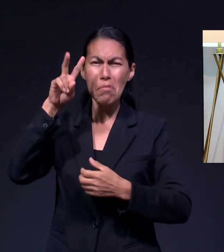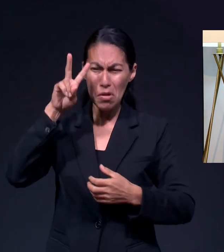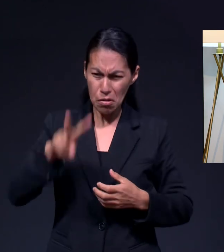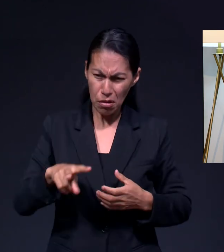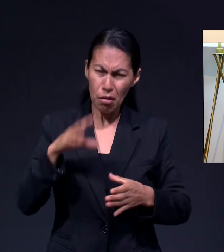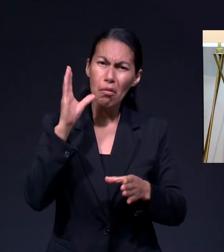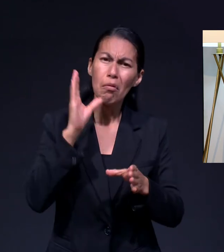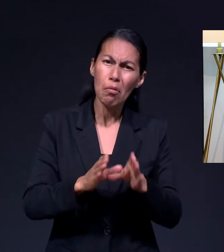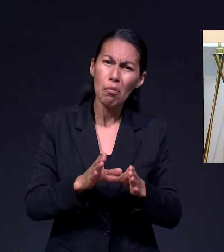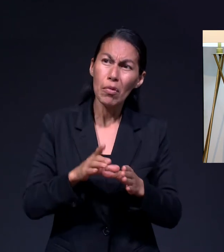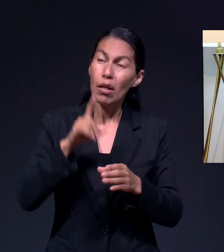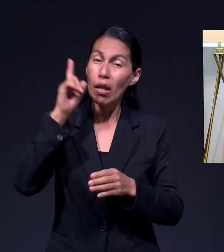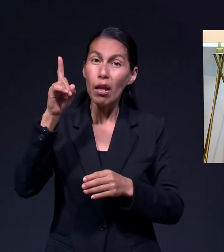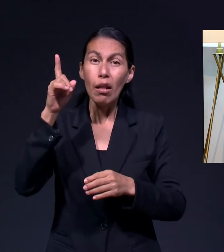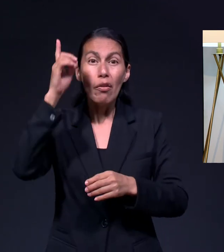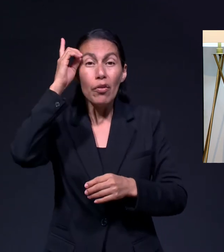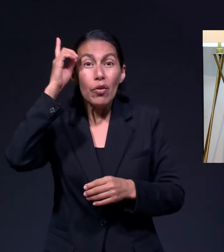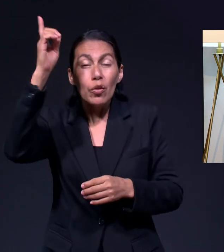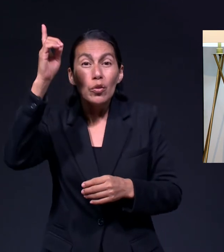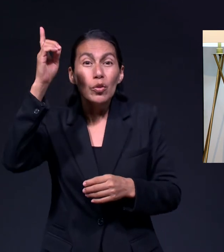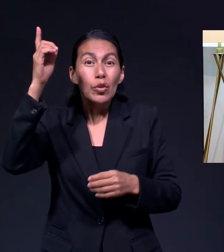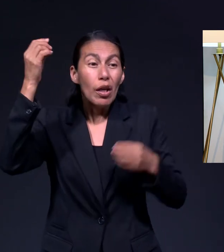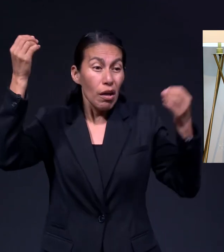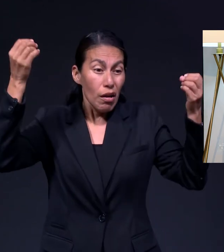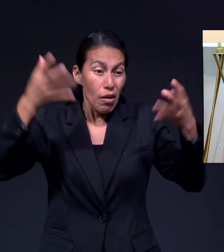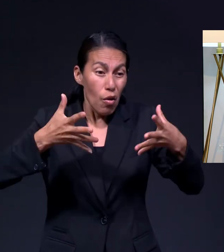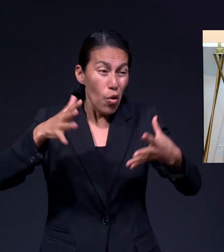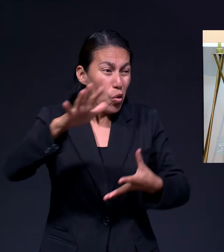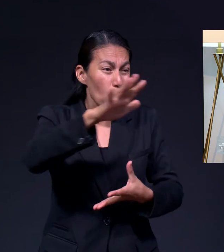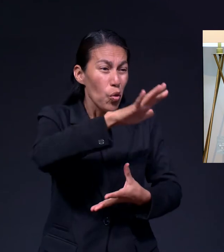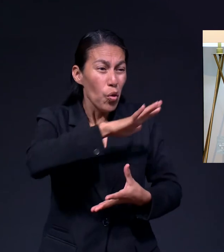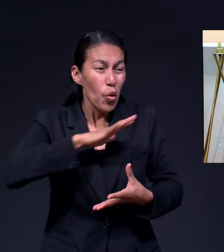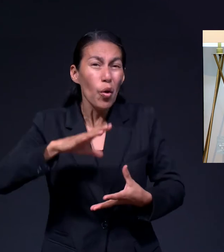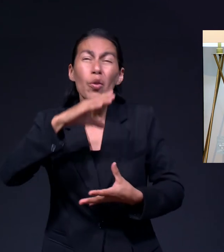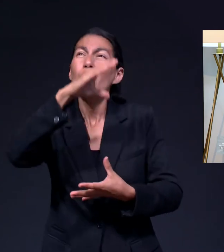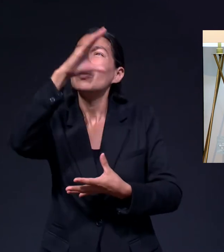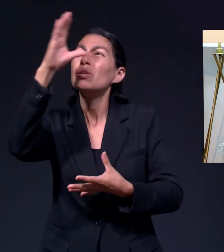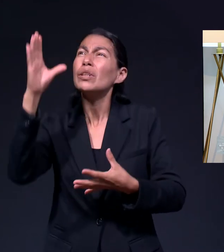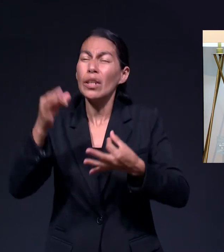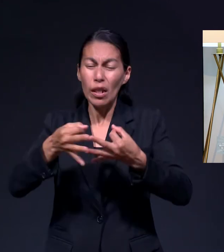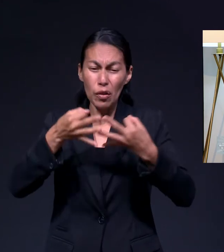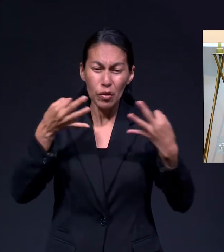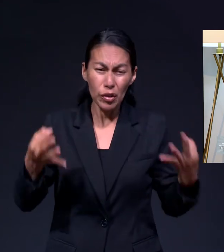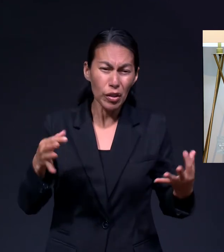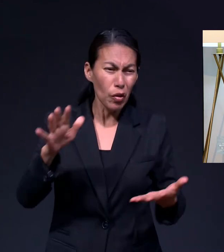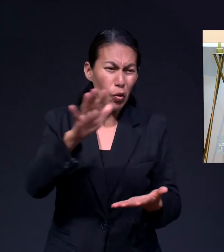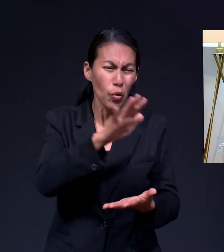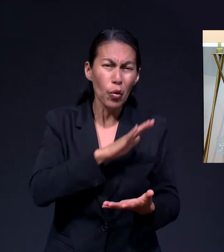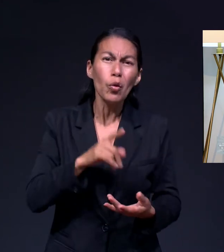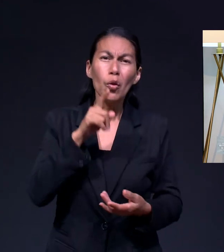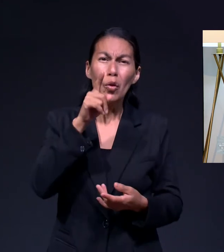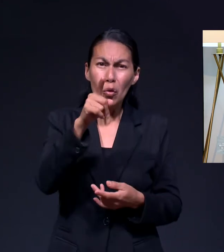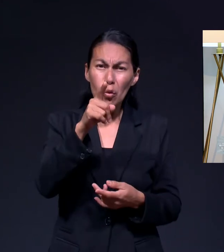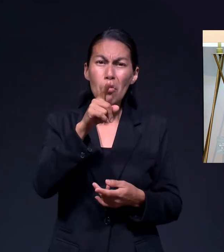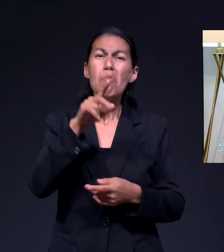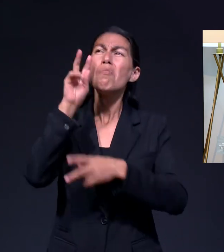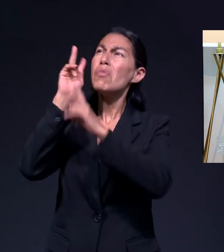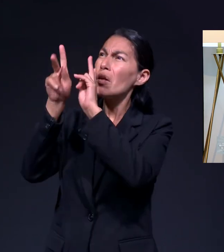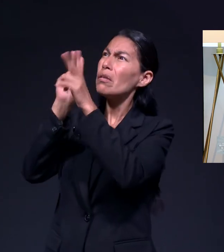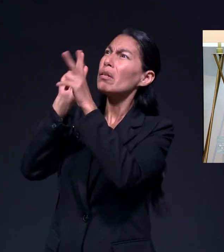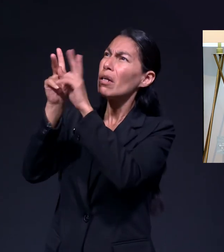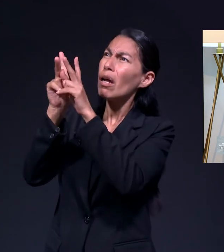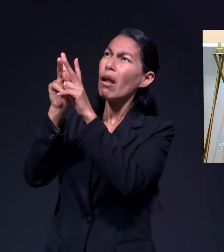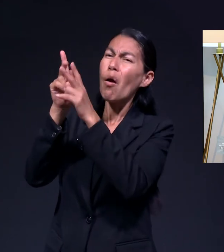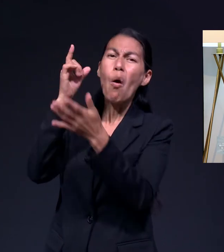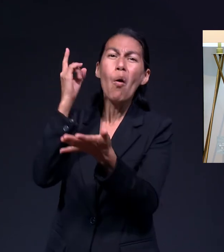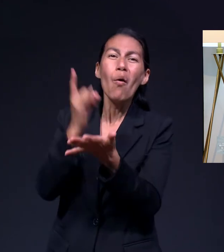íntegro poderoso dueño del cielo y de la tierra y de todos los recursos y está a disposición